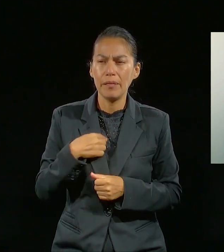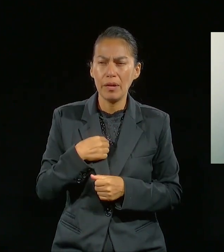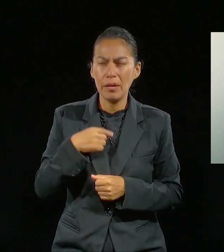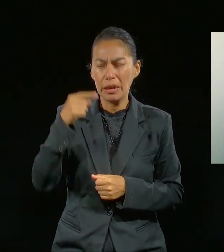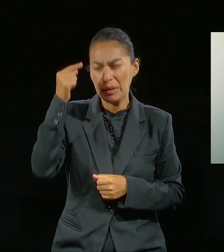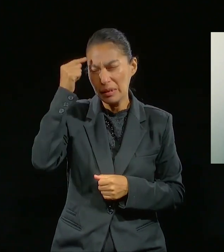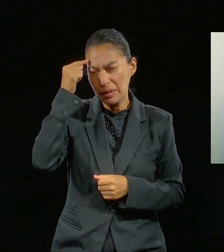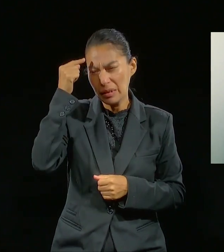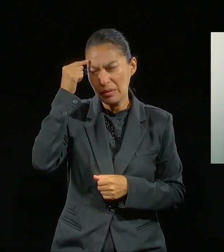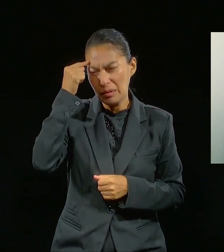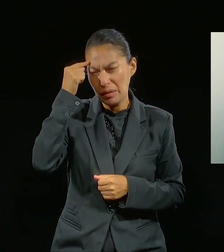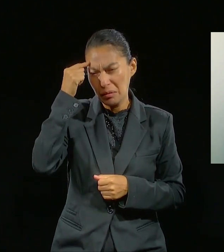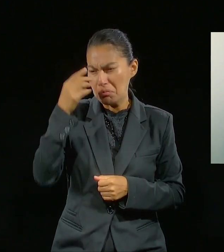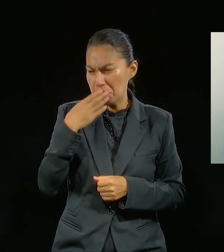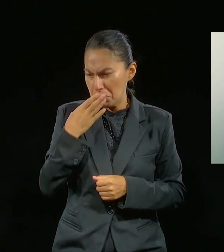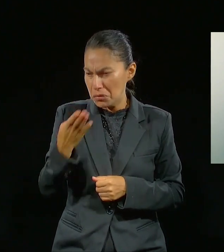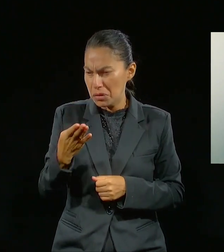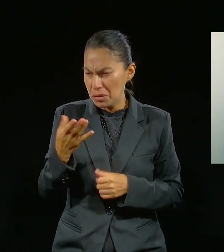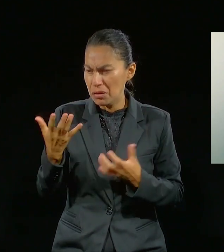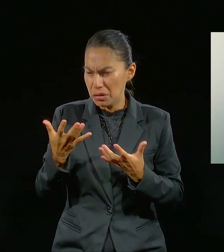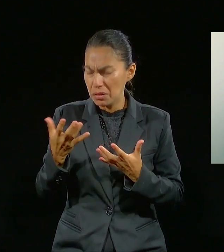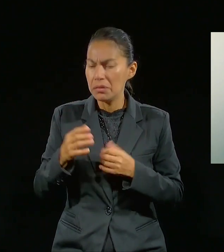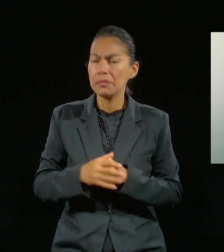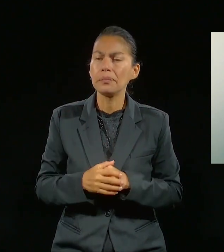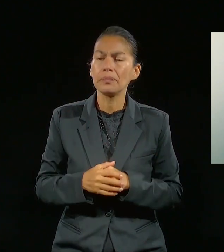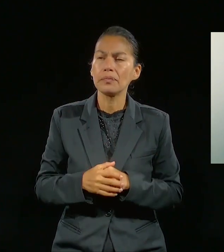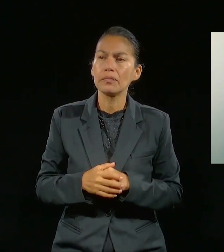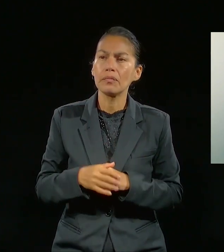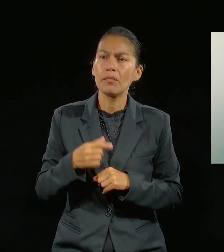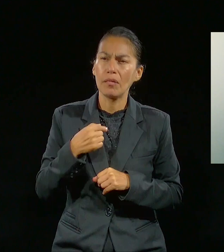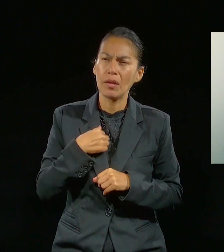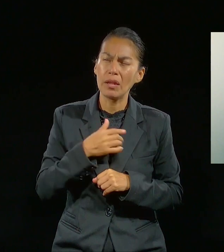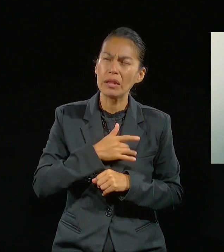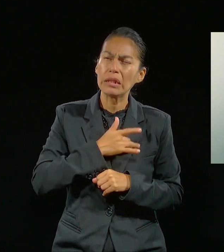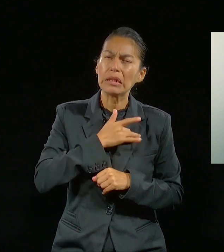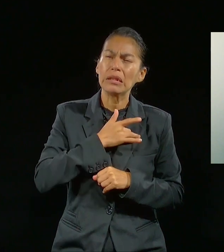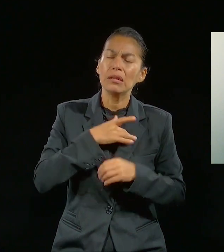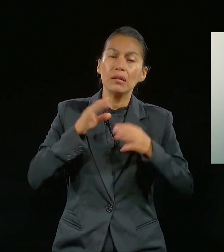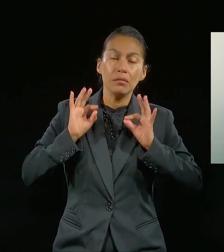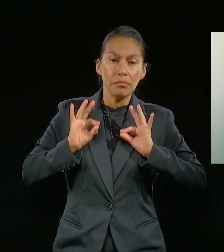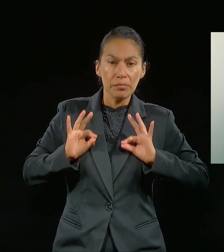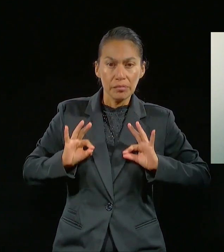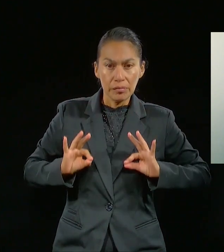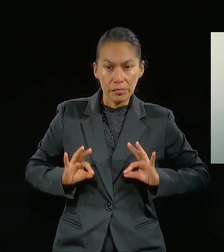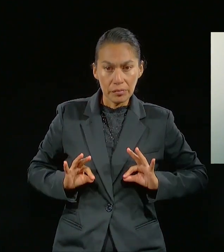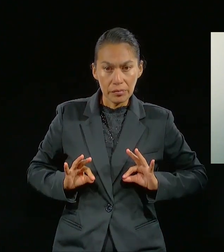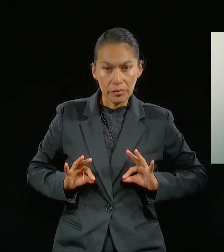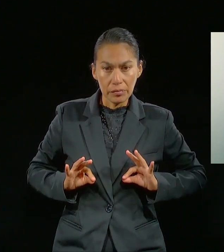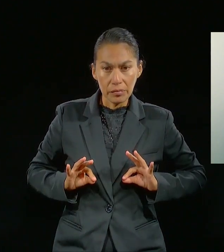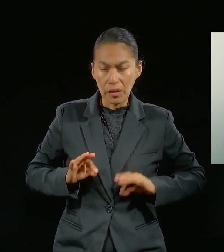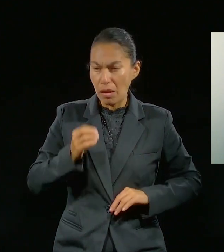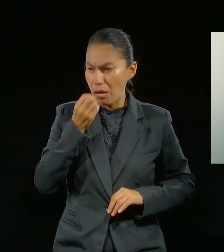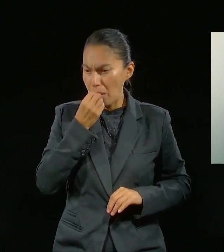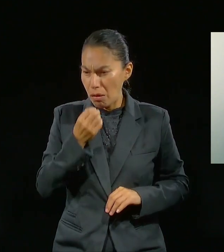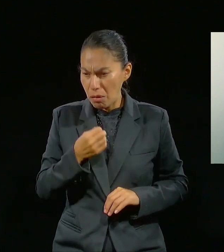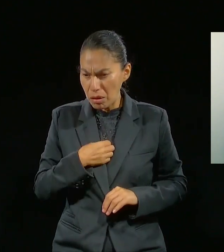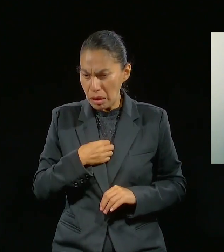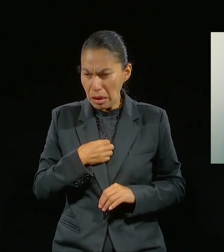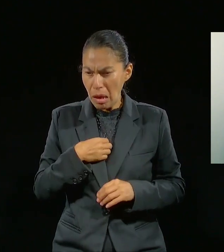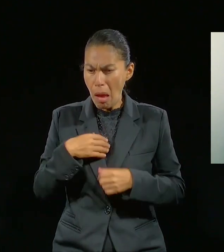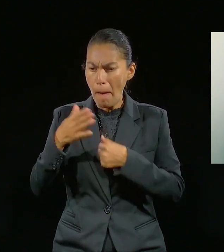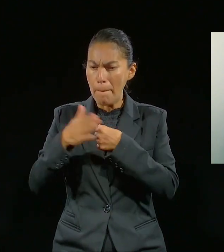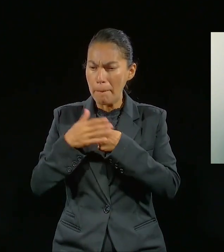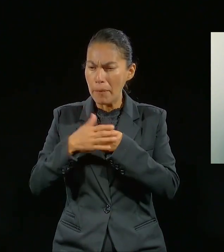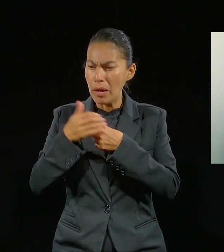Entonces, yo decía, vamos bien. O sea, llegó el momento que yo me sentía tan tranquila, aunque no